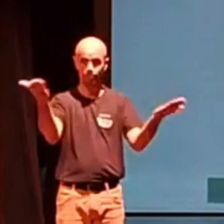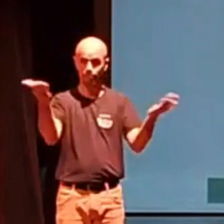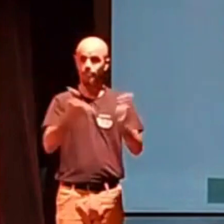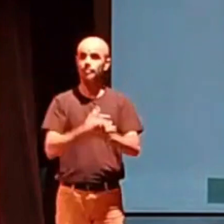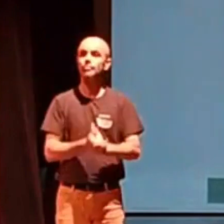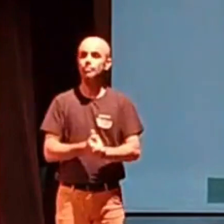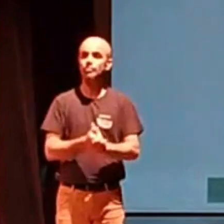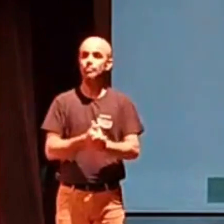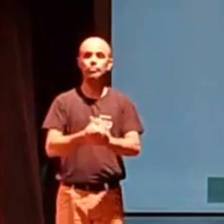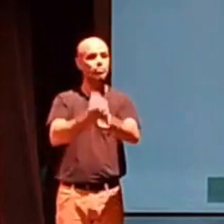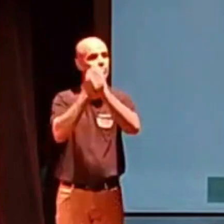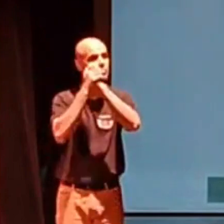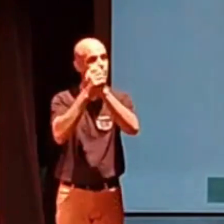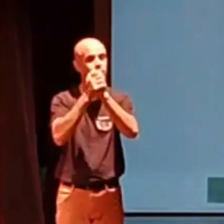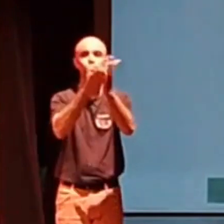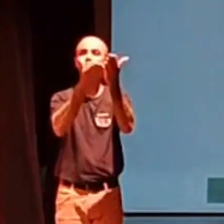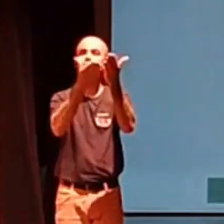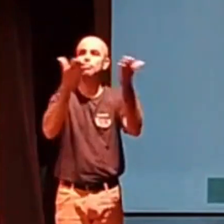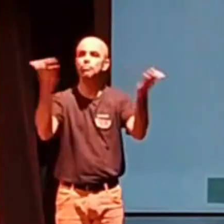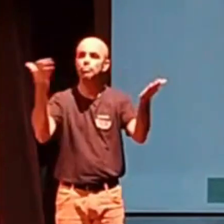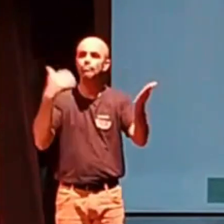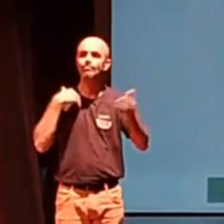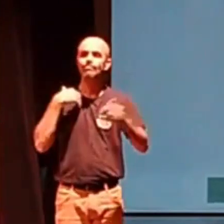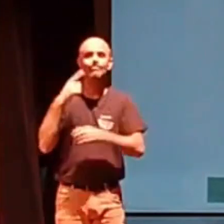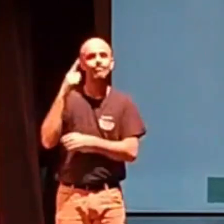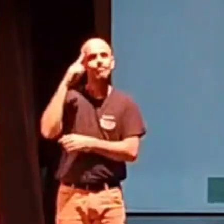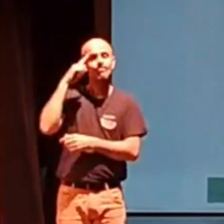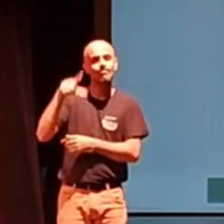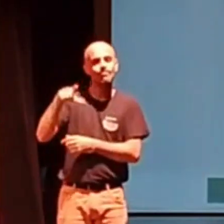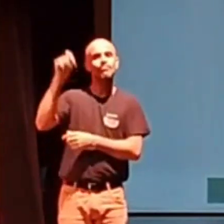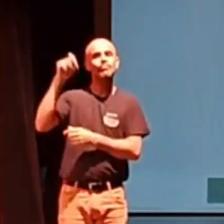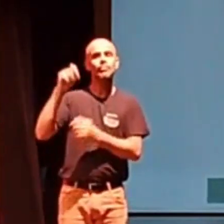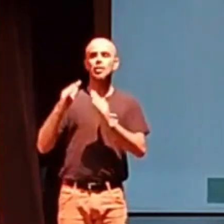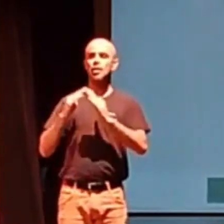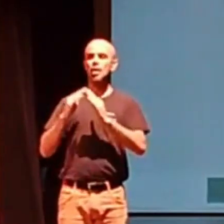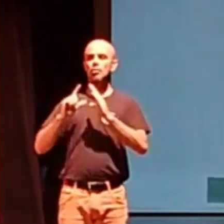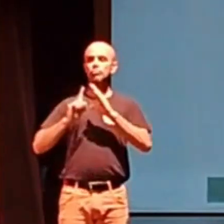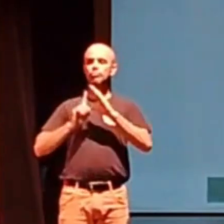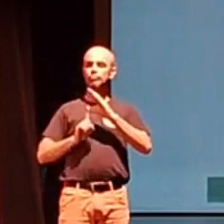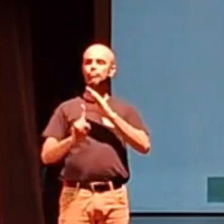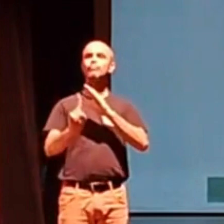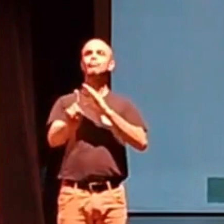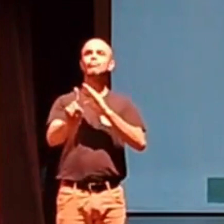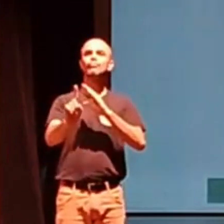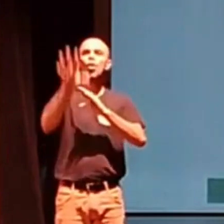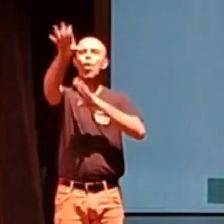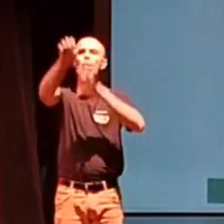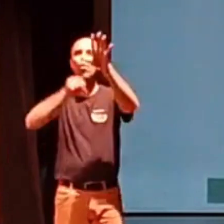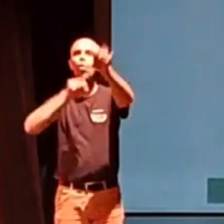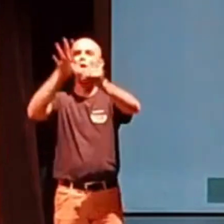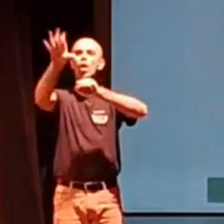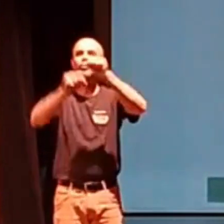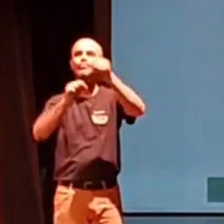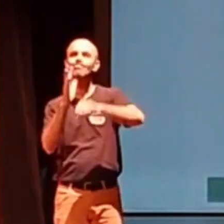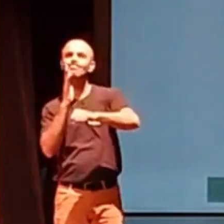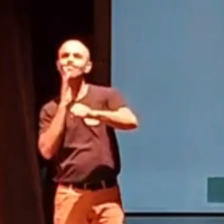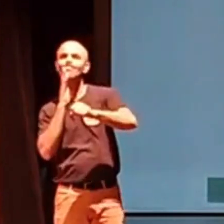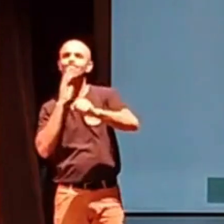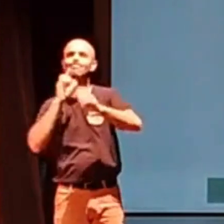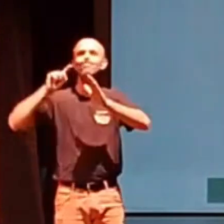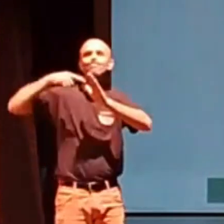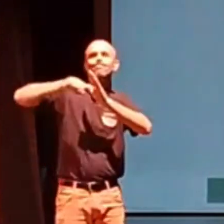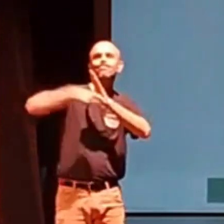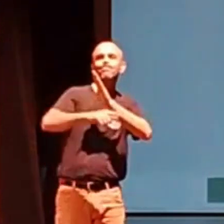presentes, parabenizar a vocês por tomarem a decisão de saírem de casa e buscar mais conhecimento, em busca